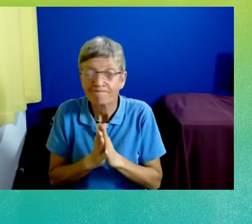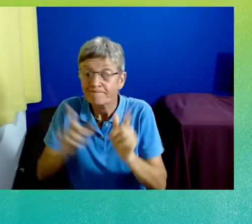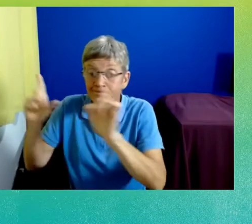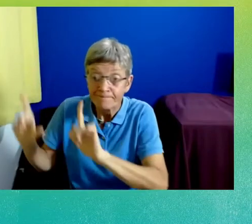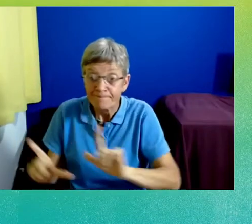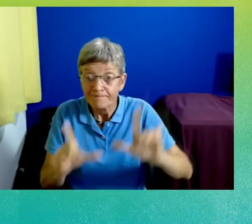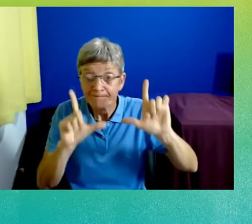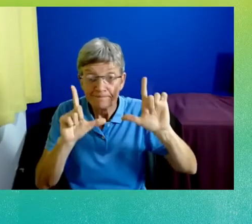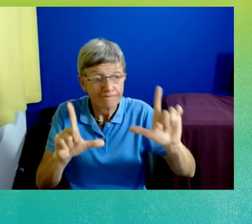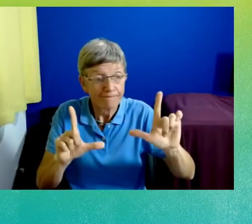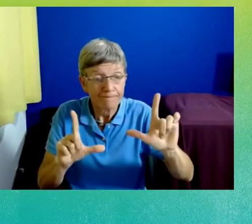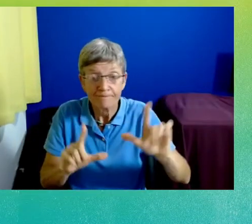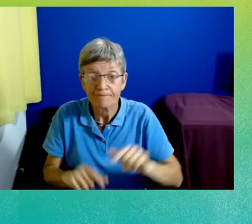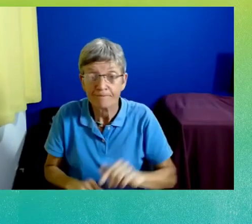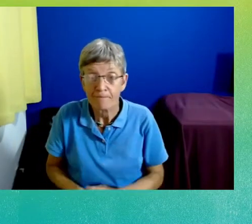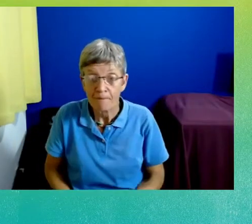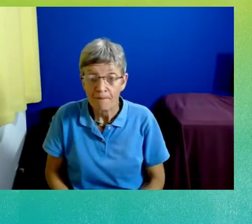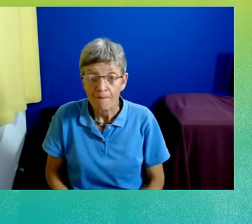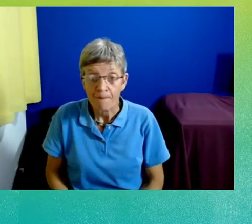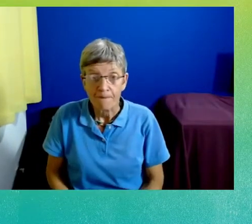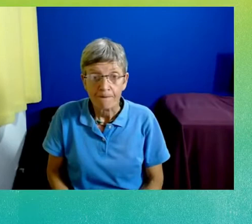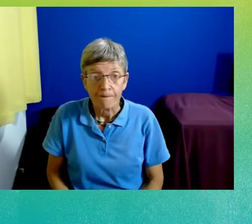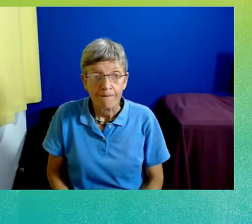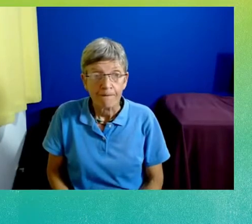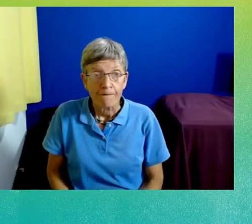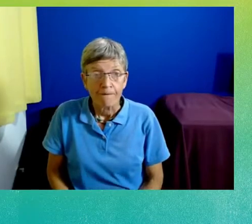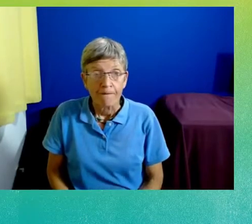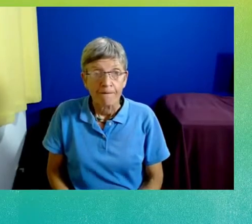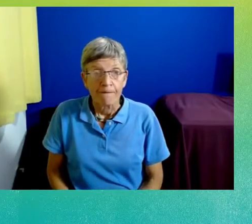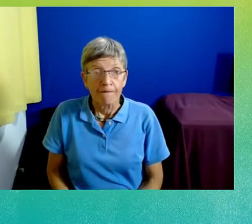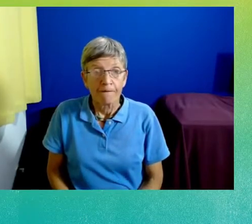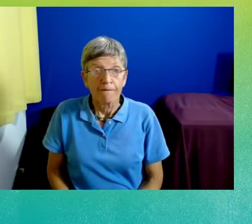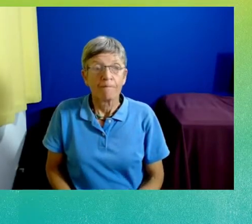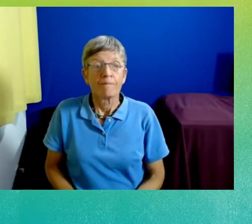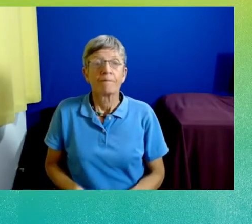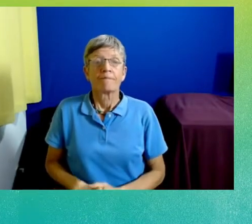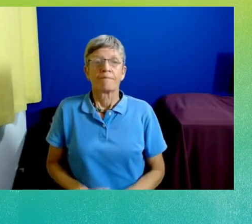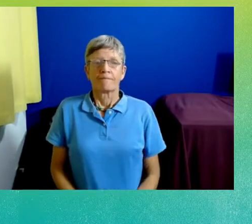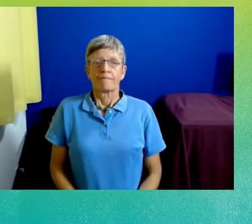Brasil sobre literatura. Pode passar o slide.